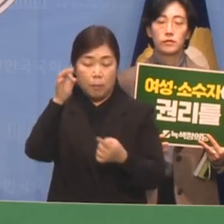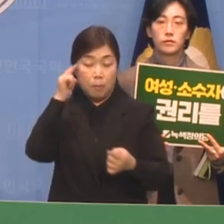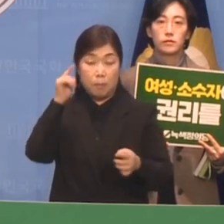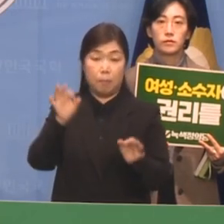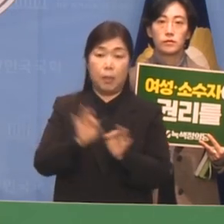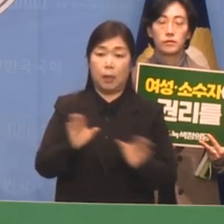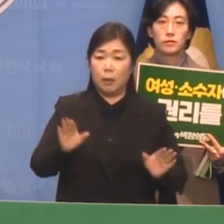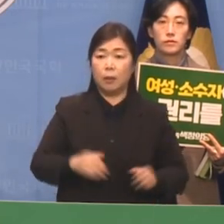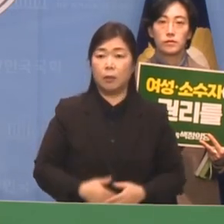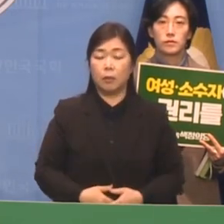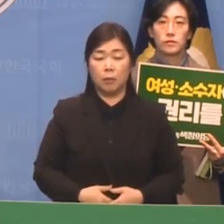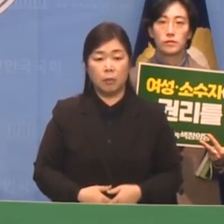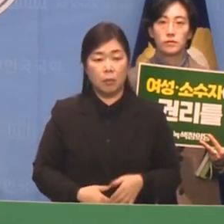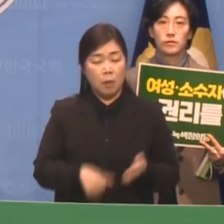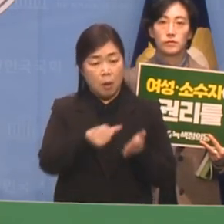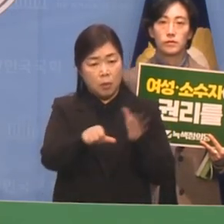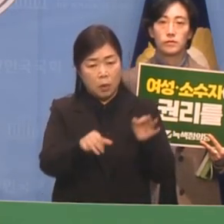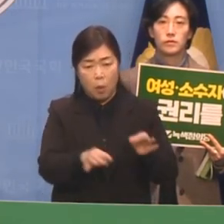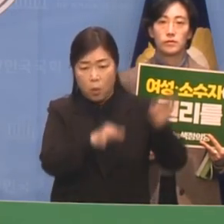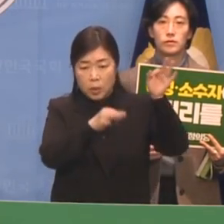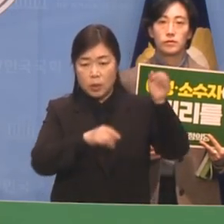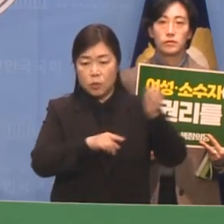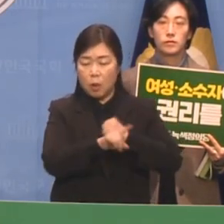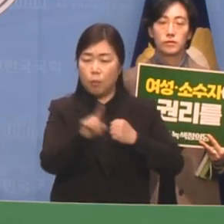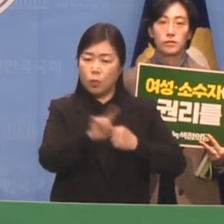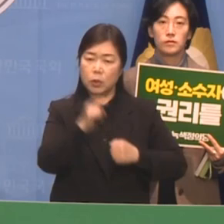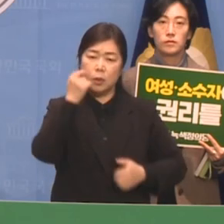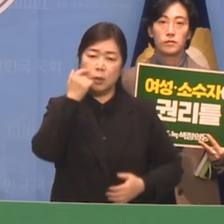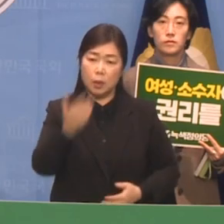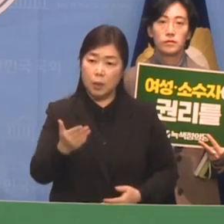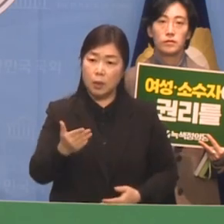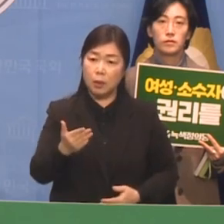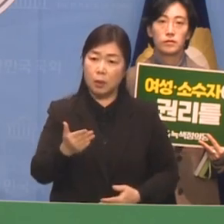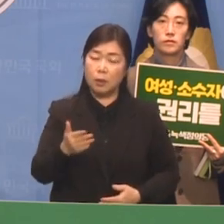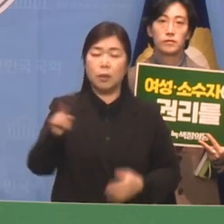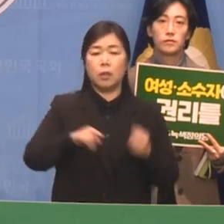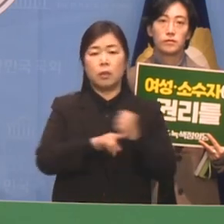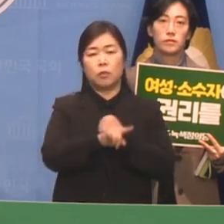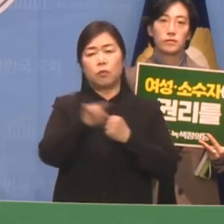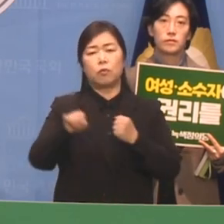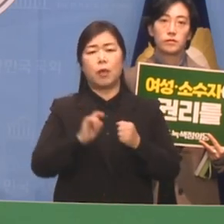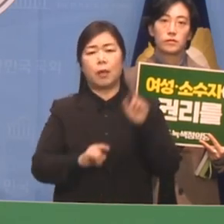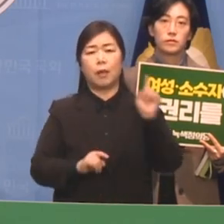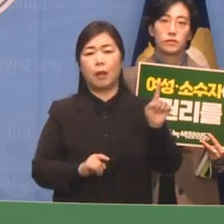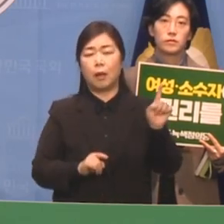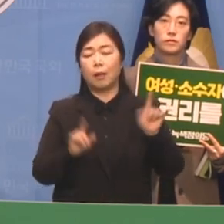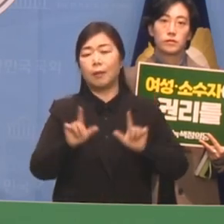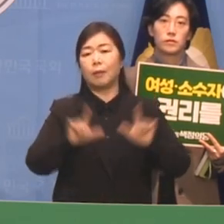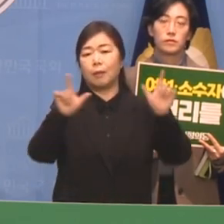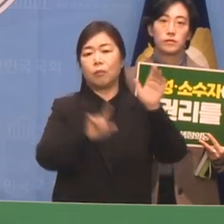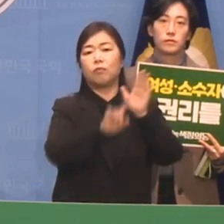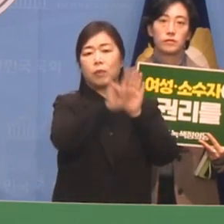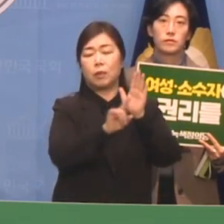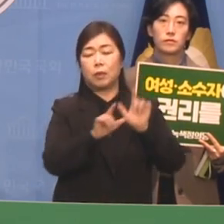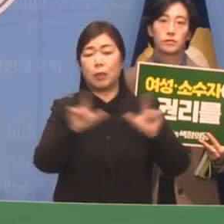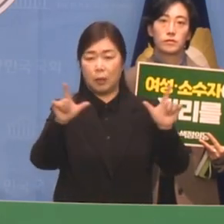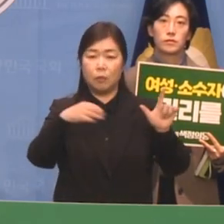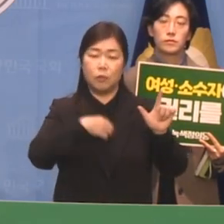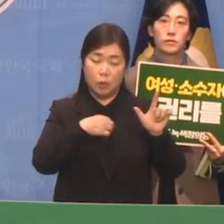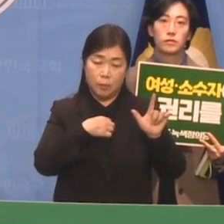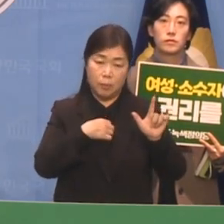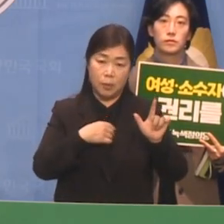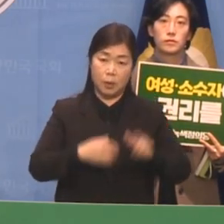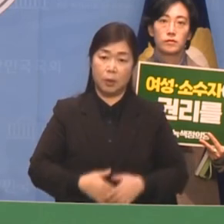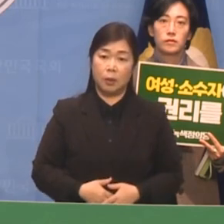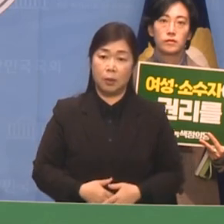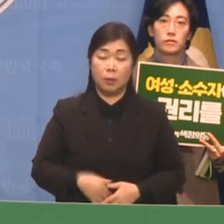놀랐습니다. 이렇게 물가가 오른 이유가 무엇일까요? 저는 그 이유 중 하나로 기후위기를 꼽고 싶습니다.